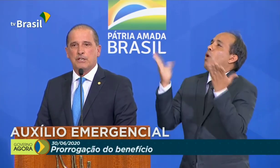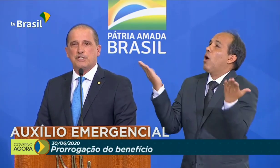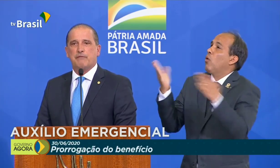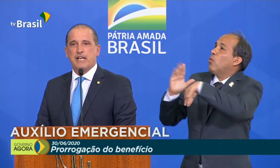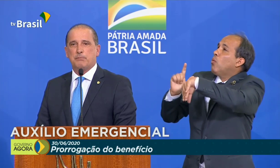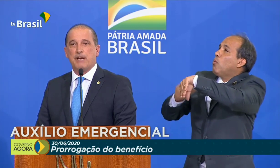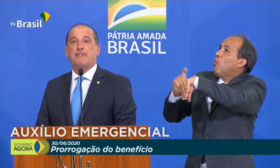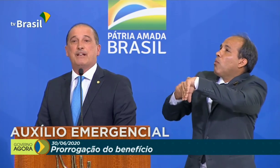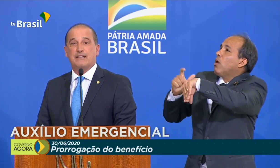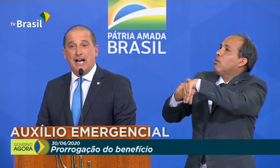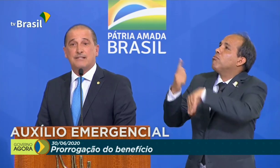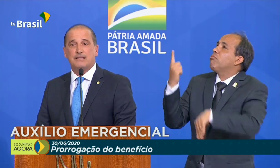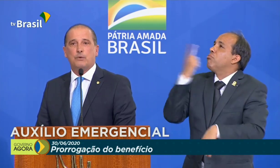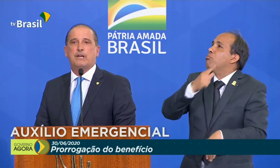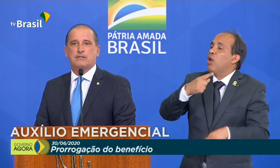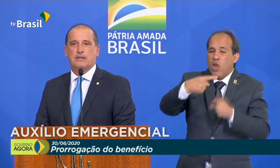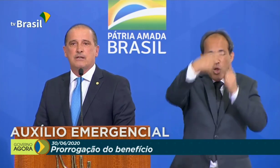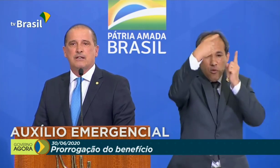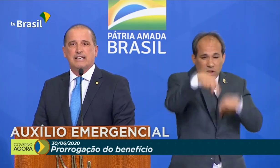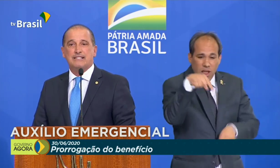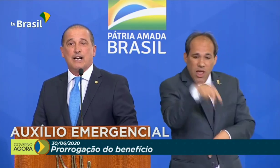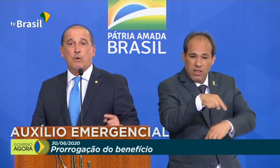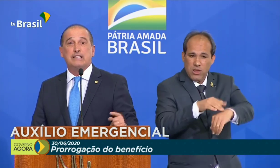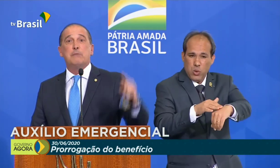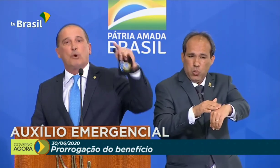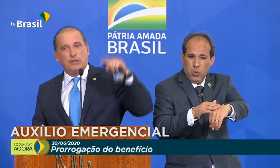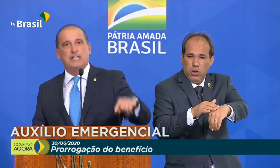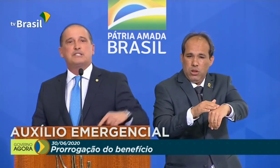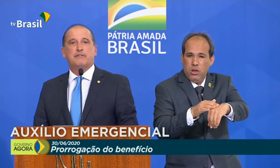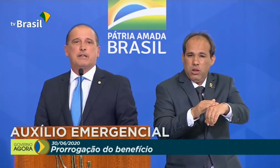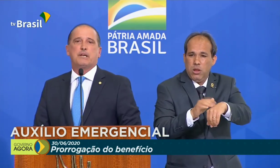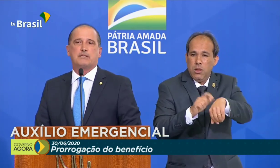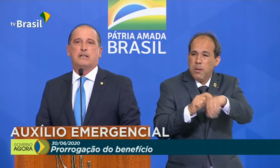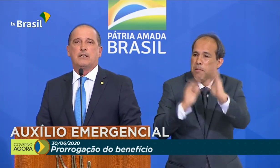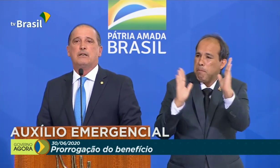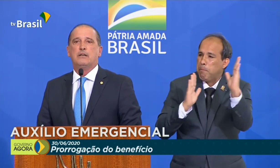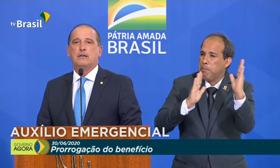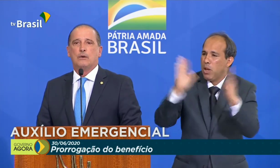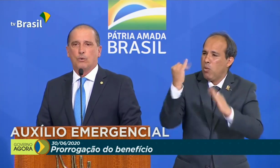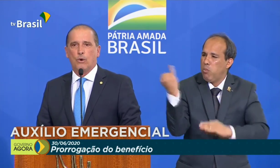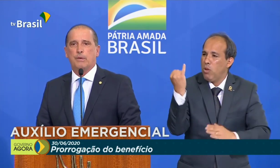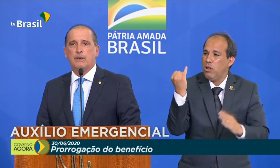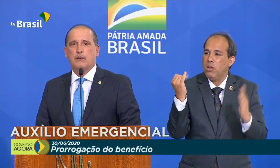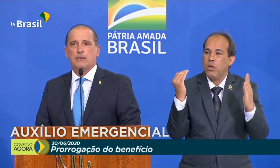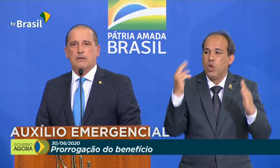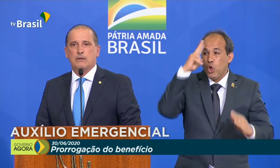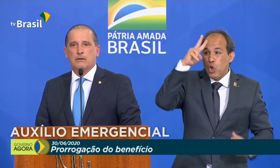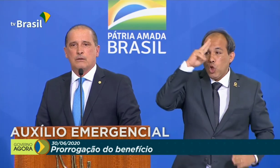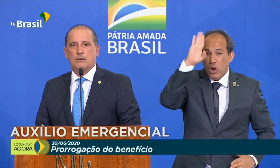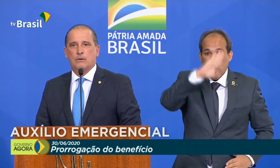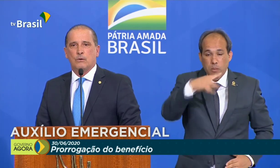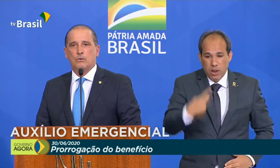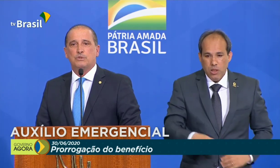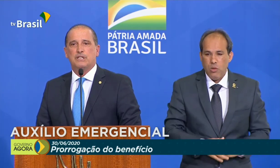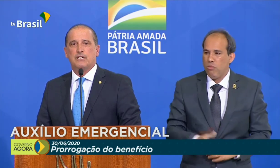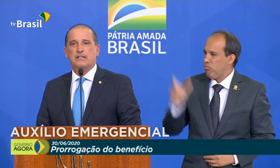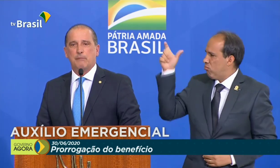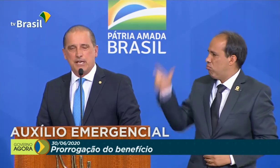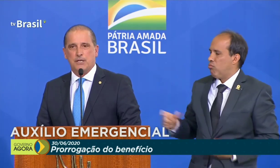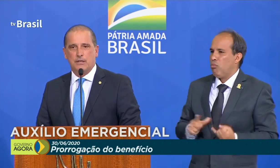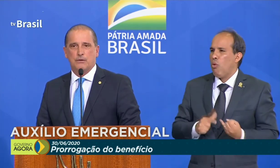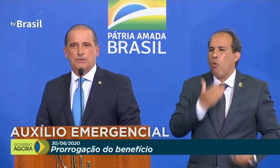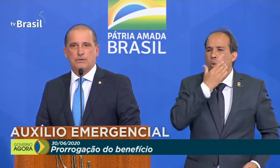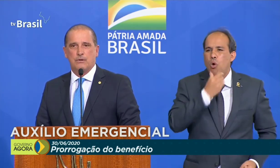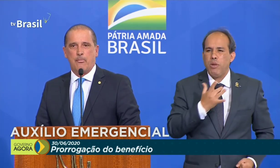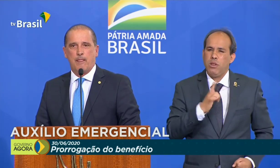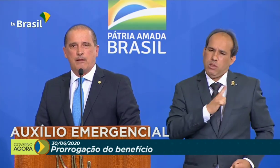momento estivesse para enfrentar esta doença, nessa quadra importante da vida brasileira, um homem, um ser